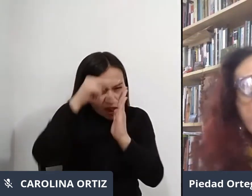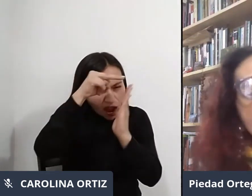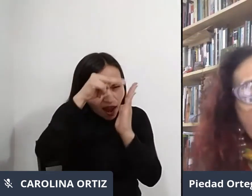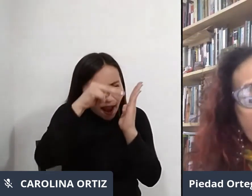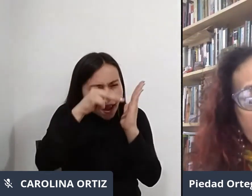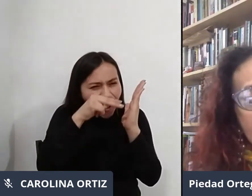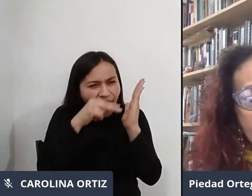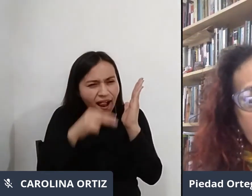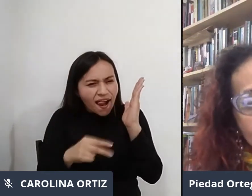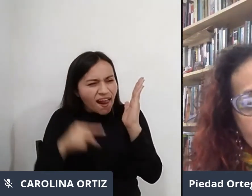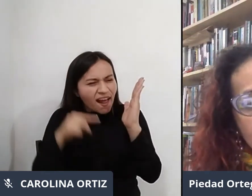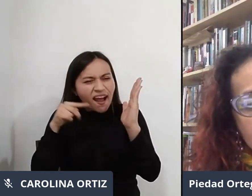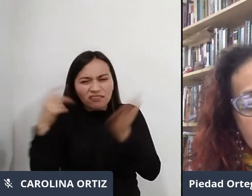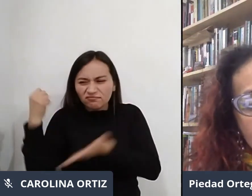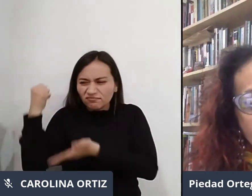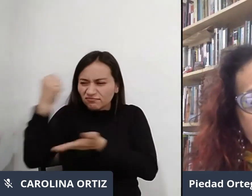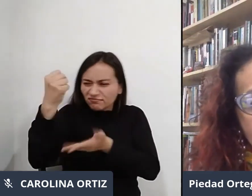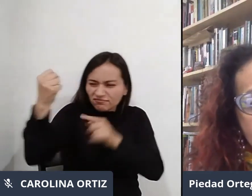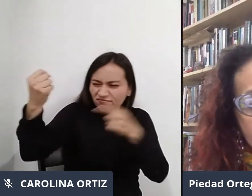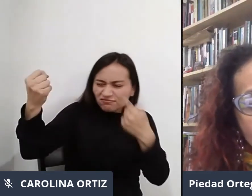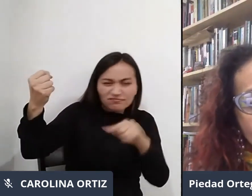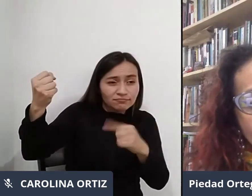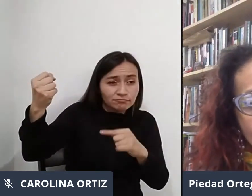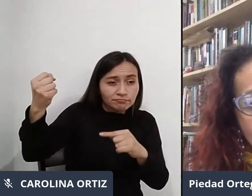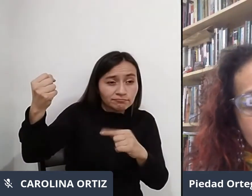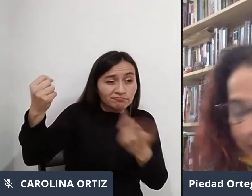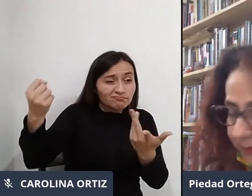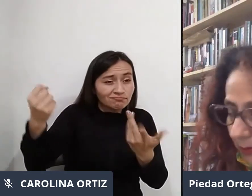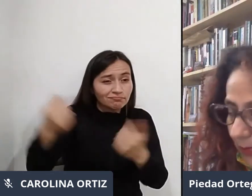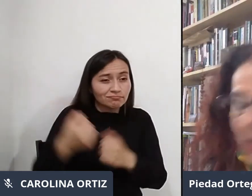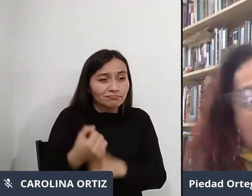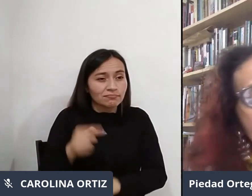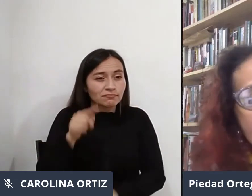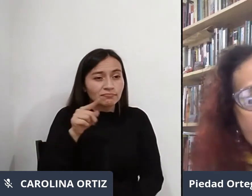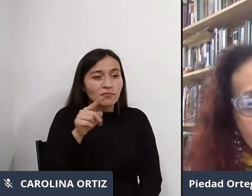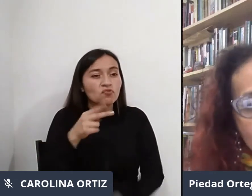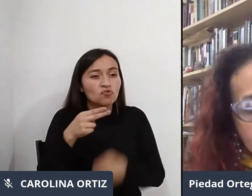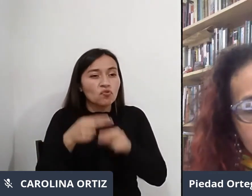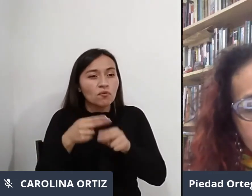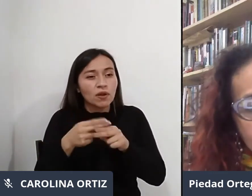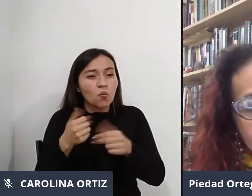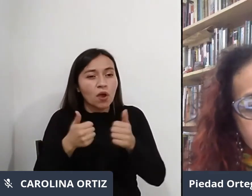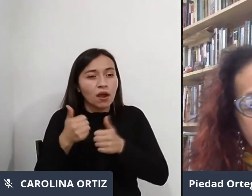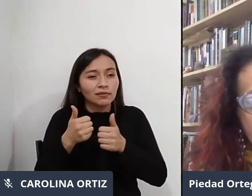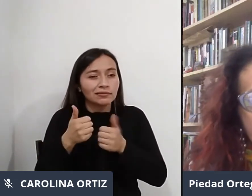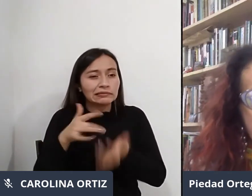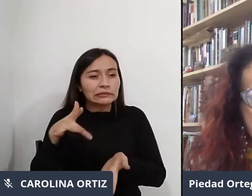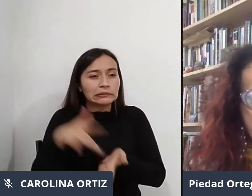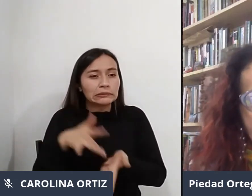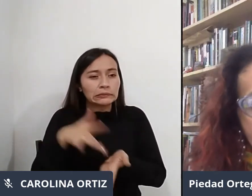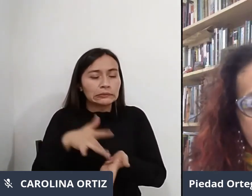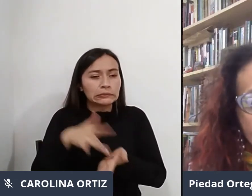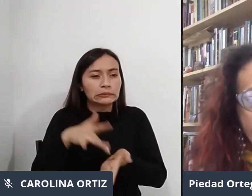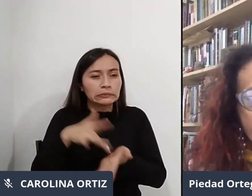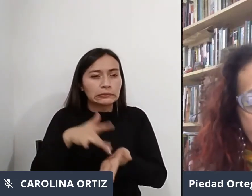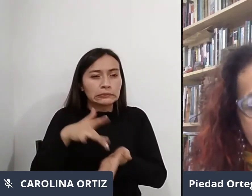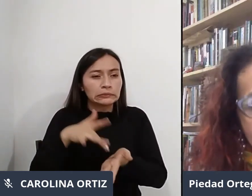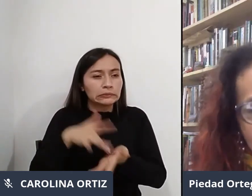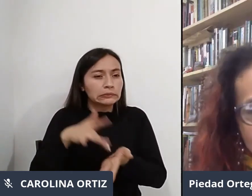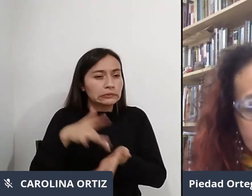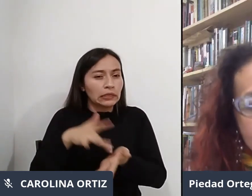consiste ese paquete de ayudas, no tiene sino un nombre, y es el endeudamiento